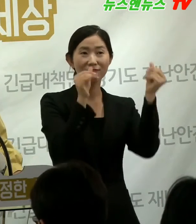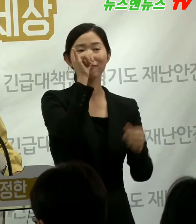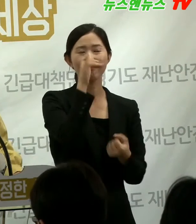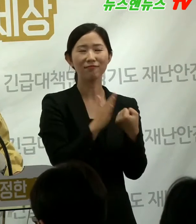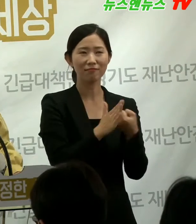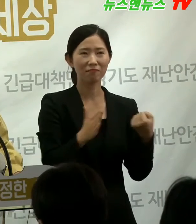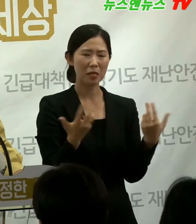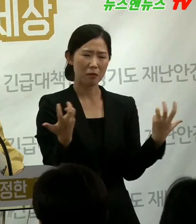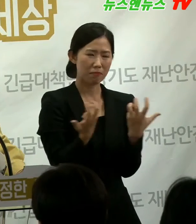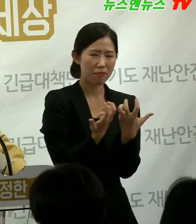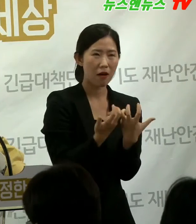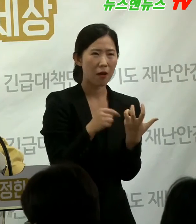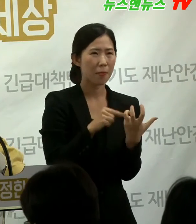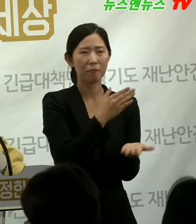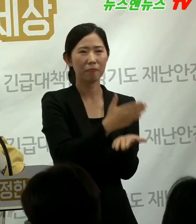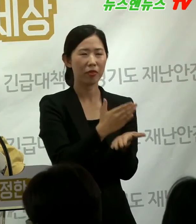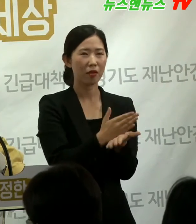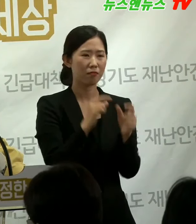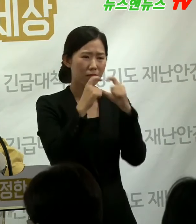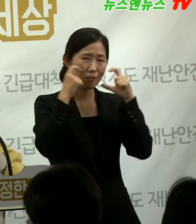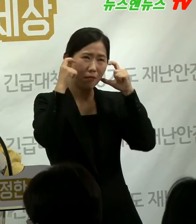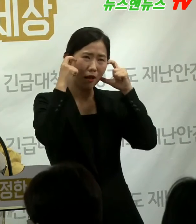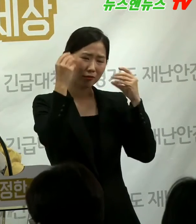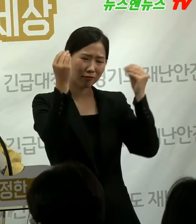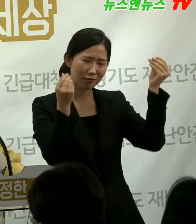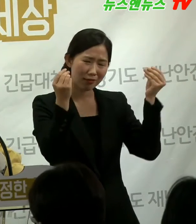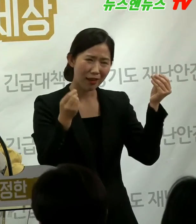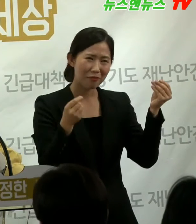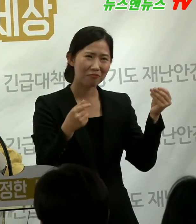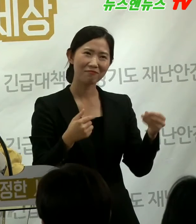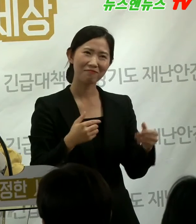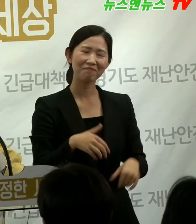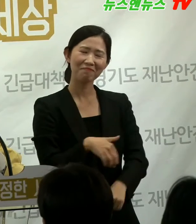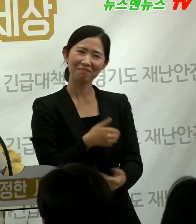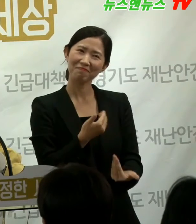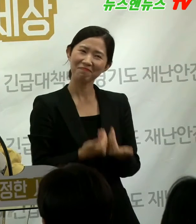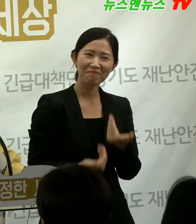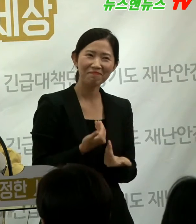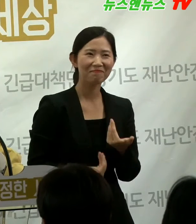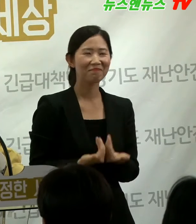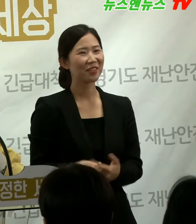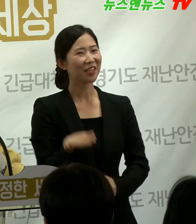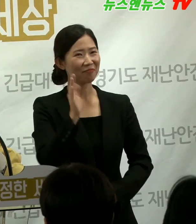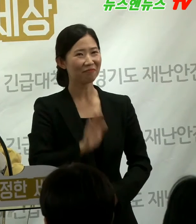줄이고 마스크를 끼고 춤을 춰야 되는 좀 그런 불편함이 있긴 하지만 그래서 정말